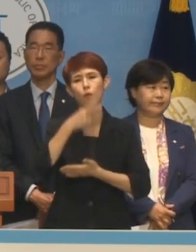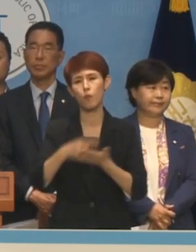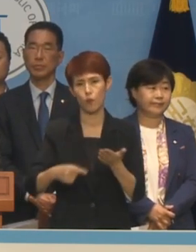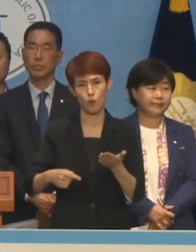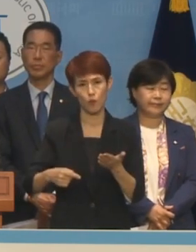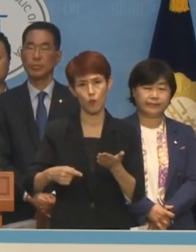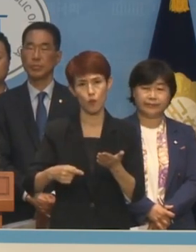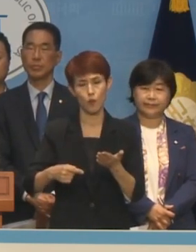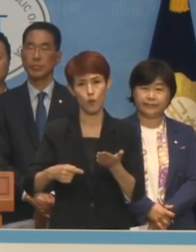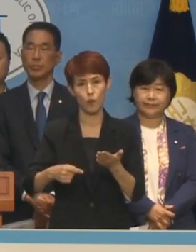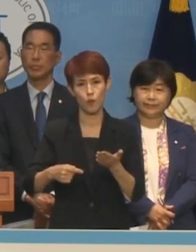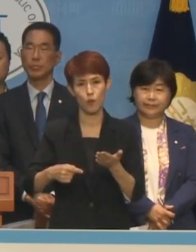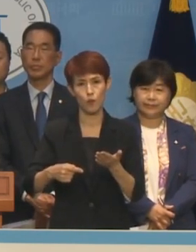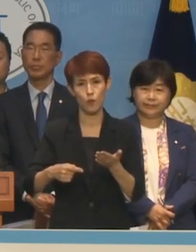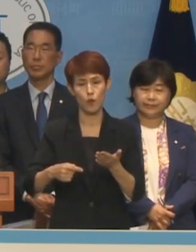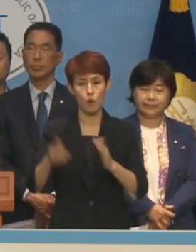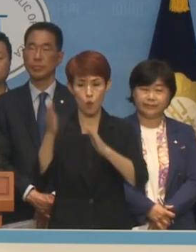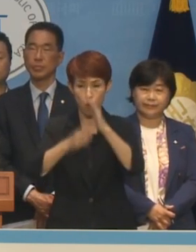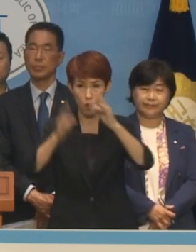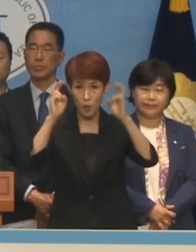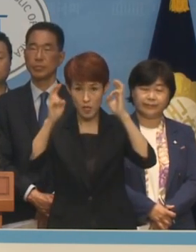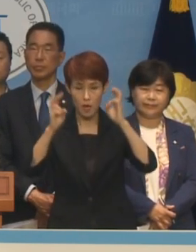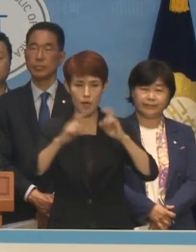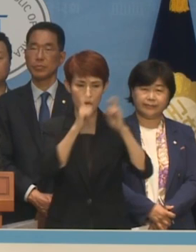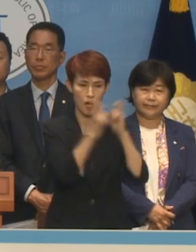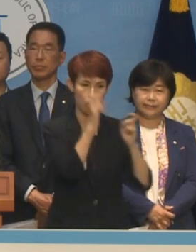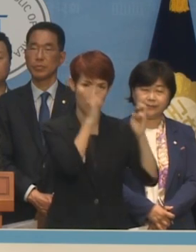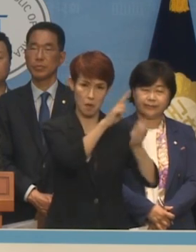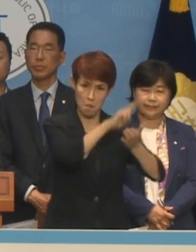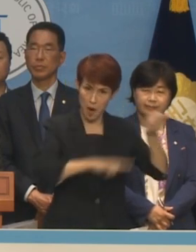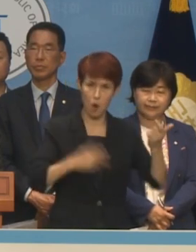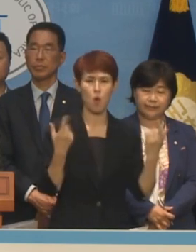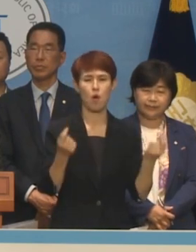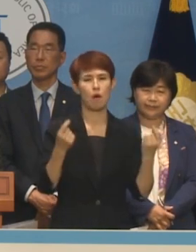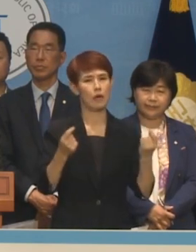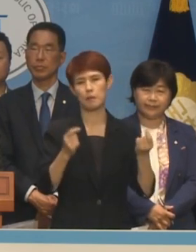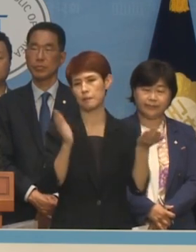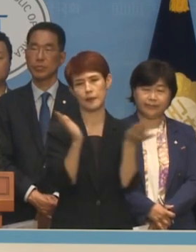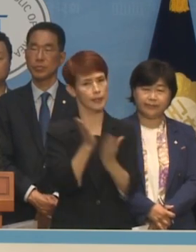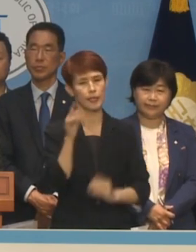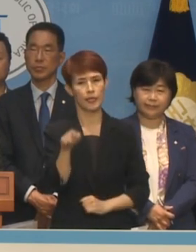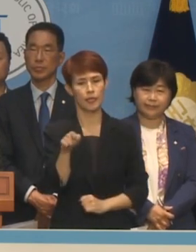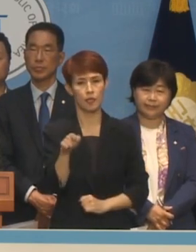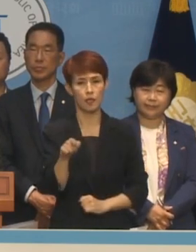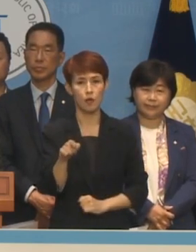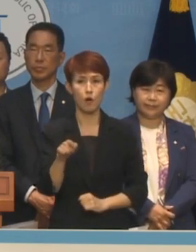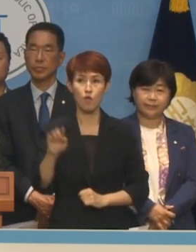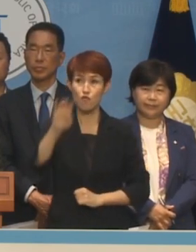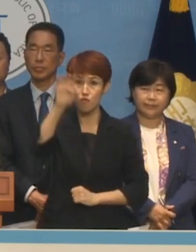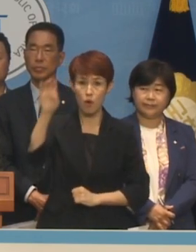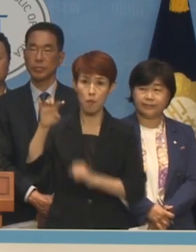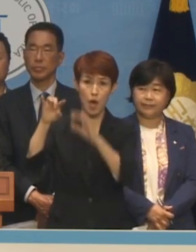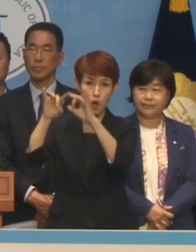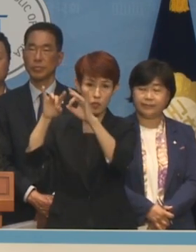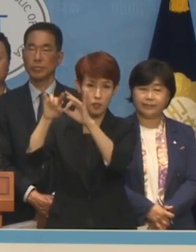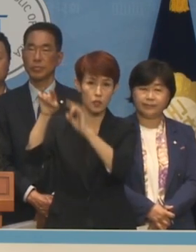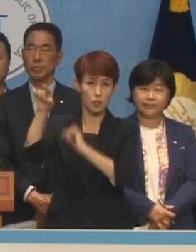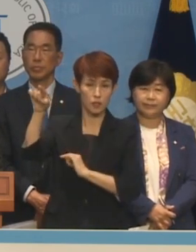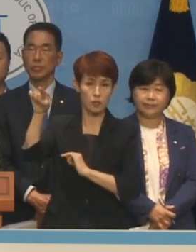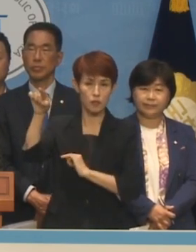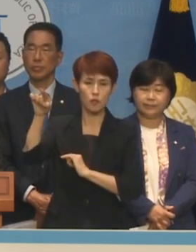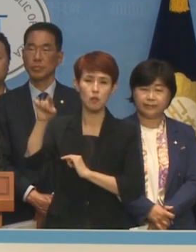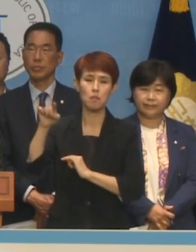있습니다. 그리고 공기업의 민영화라는 점에서도 부적절합니다. 굳이 유럽의 에너지 빈곤이